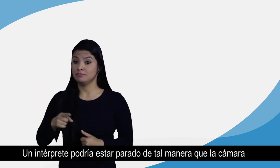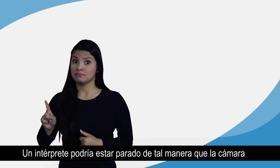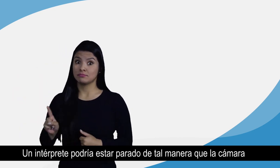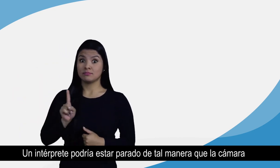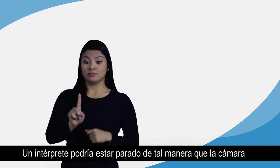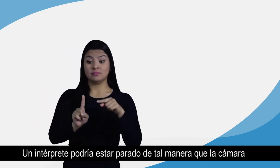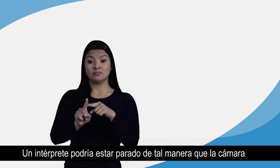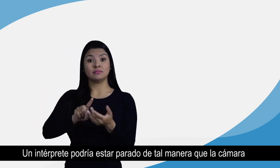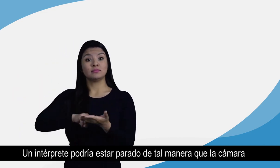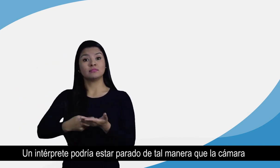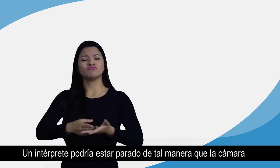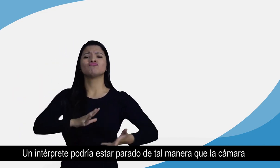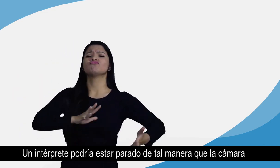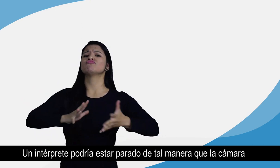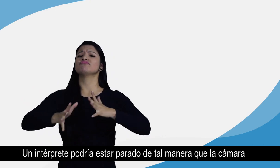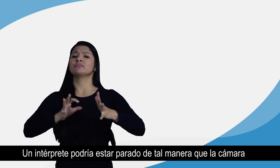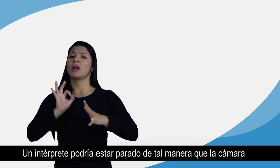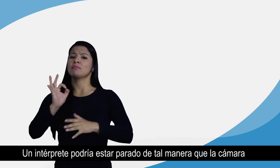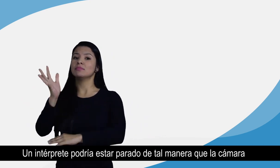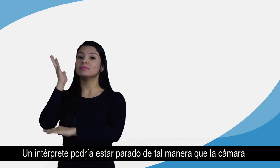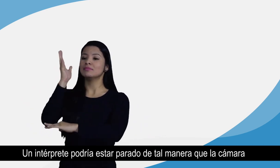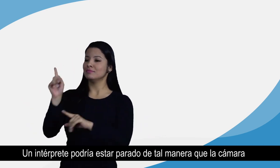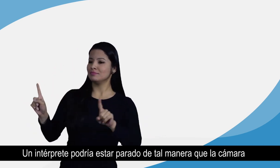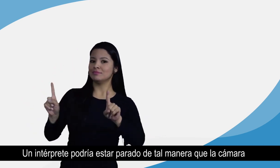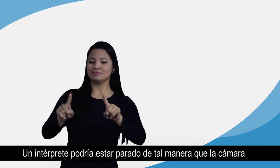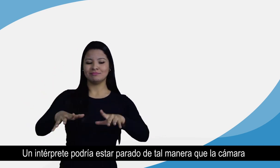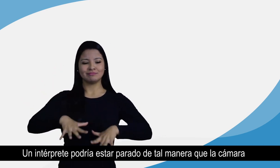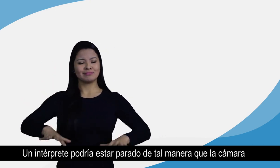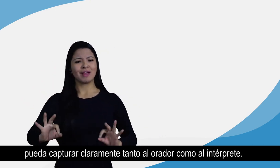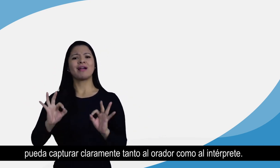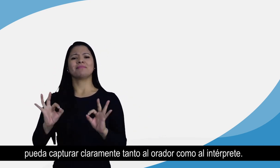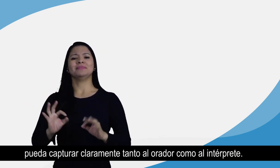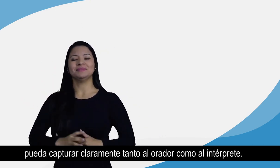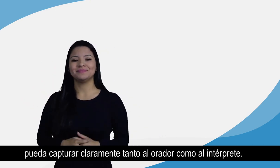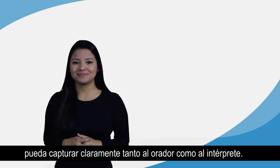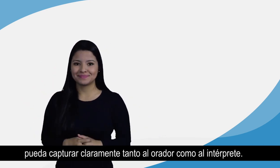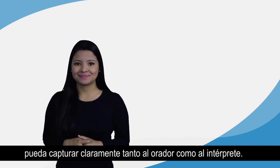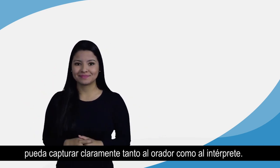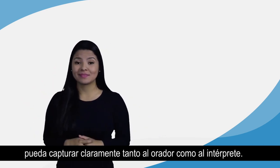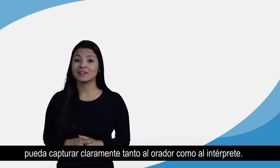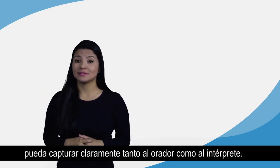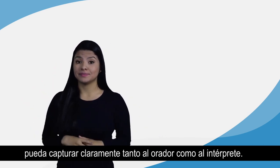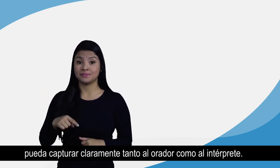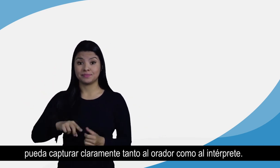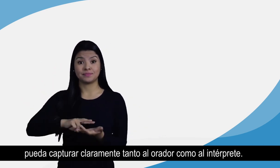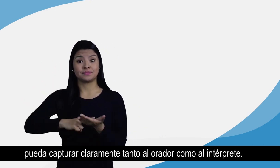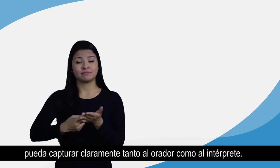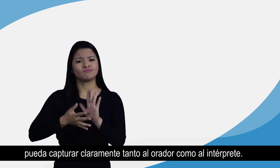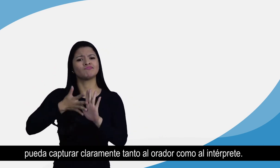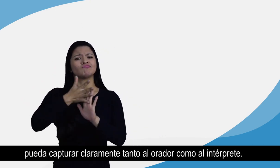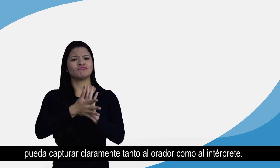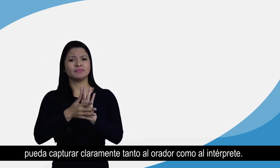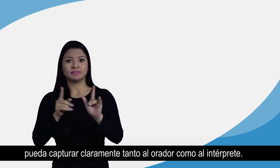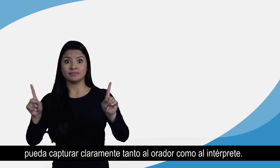Un intérprete podría estar parado de tal manera que la cámara pueda capturar claramente tanto al orador como al intérprete.